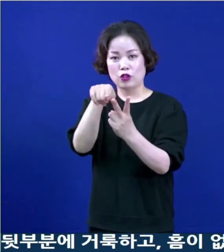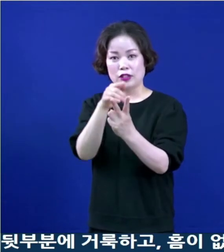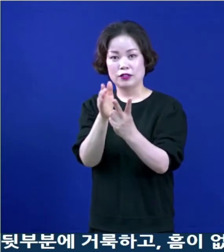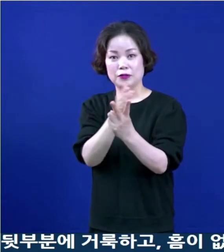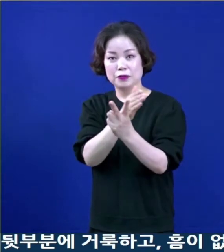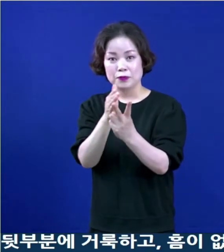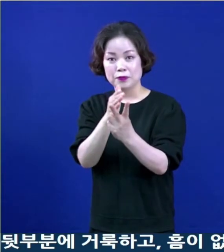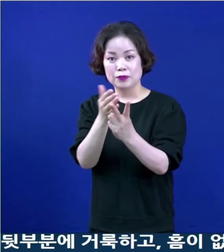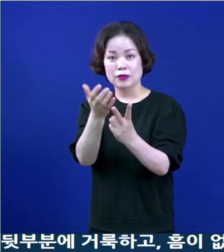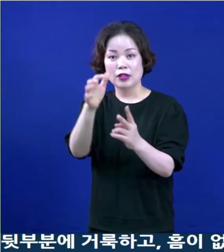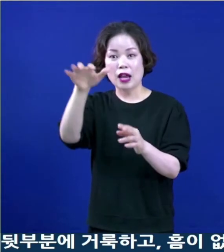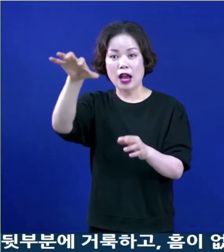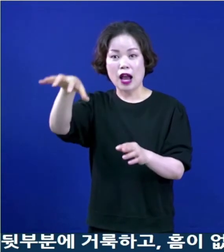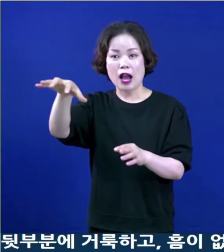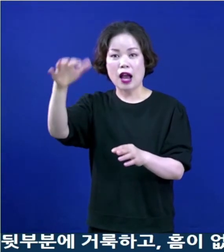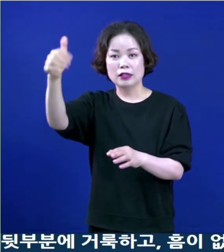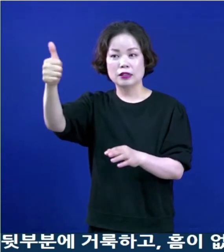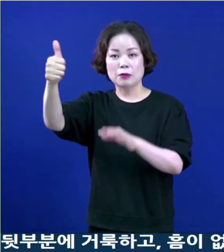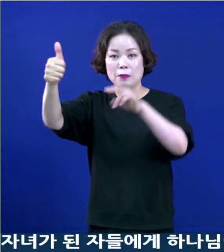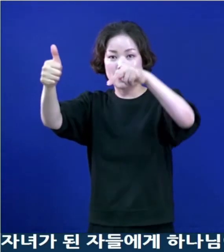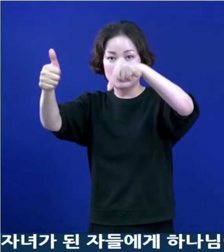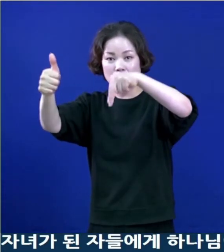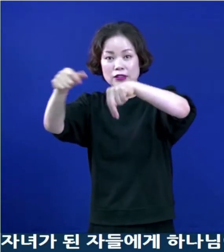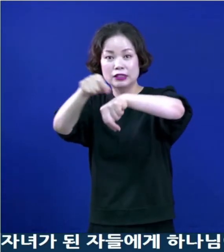그 앞에 설 수 있게 되는 특권,